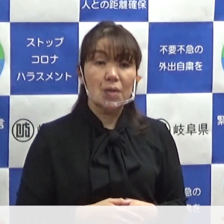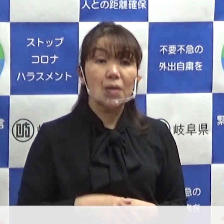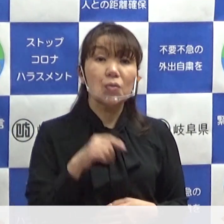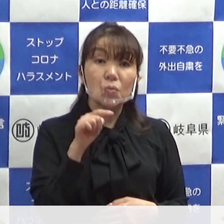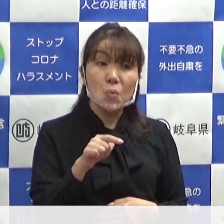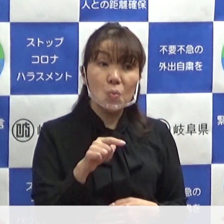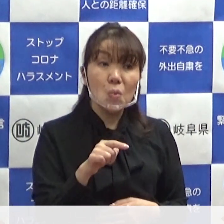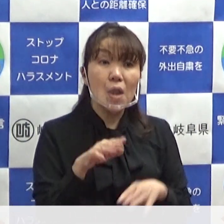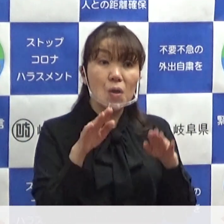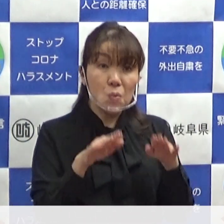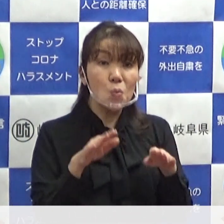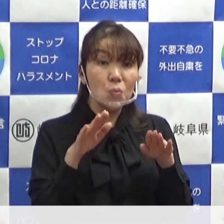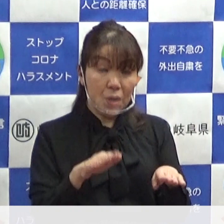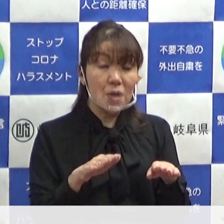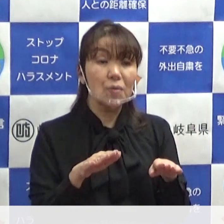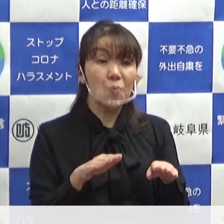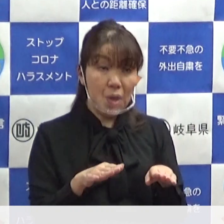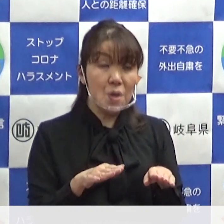まあ、そこから今回